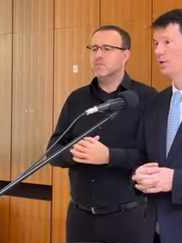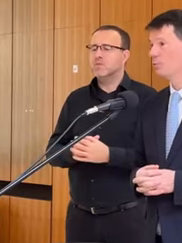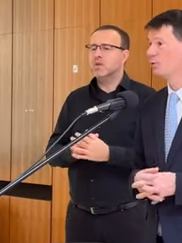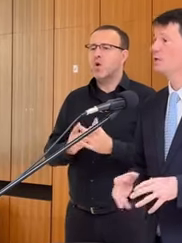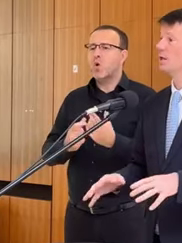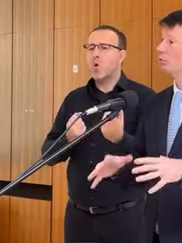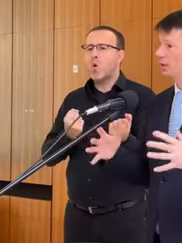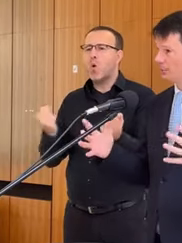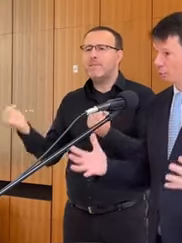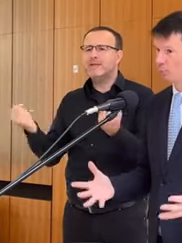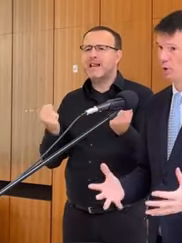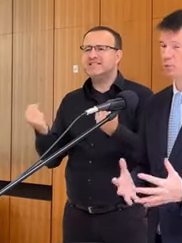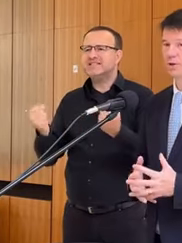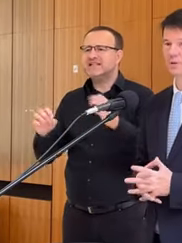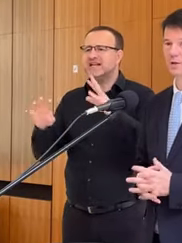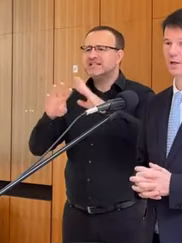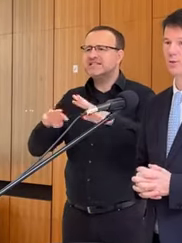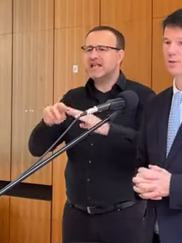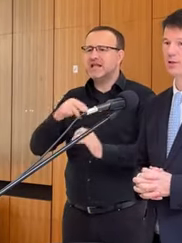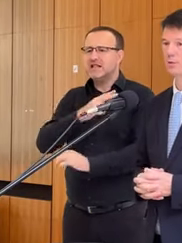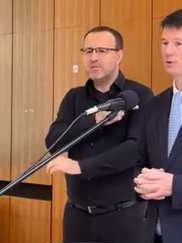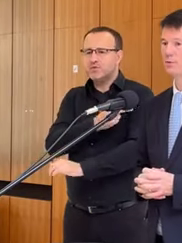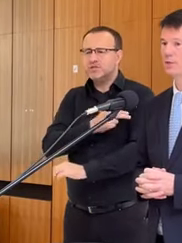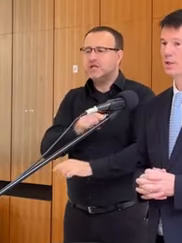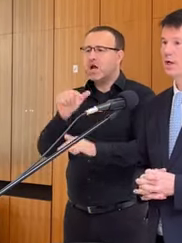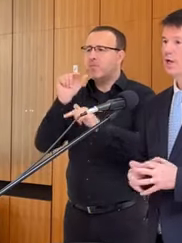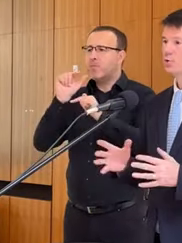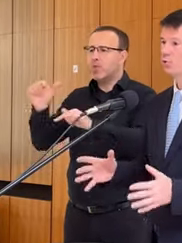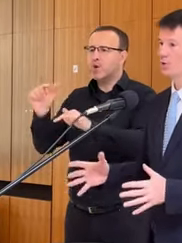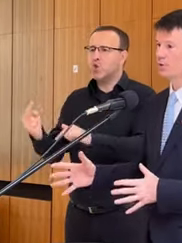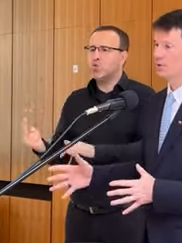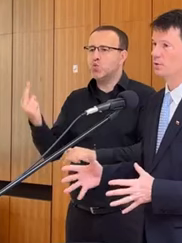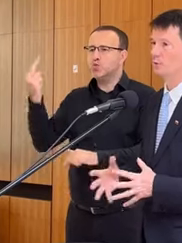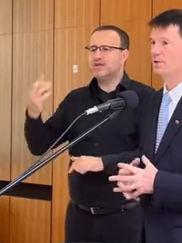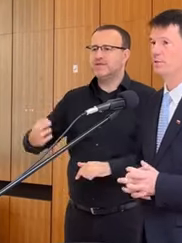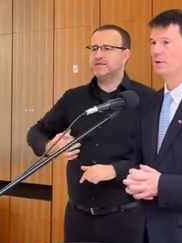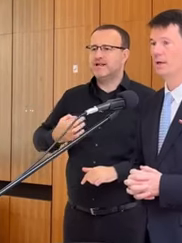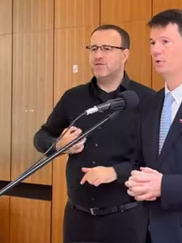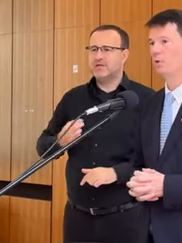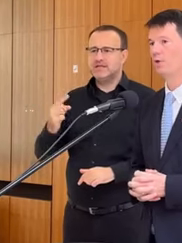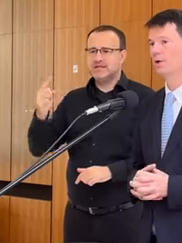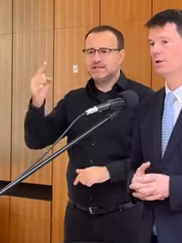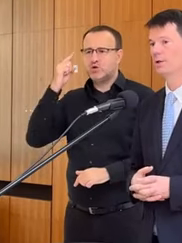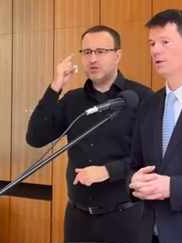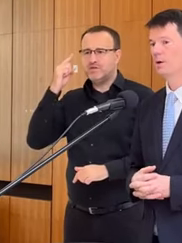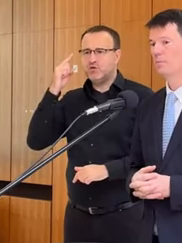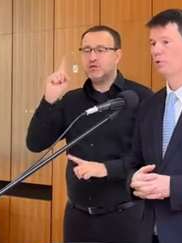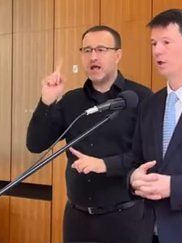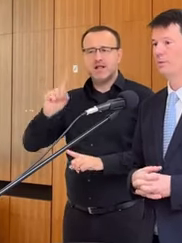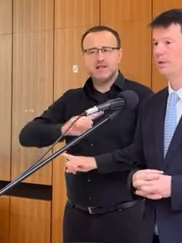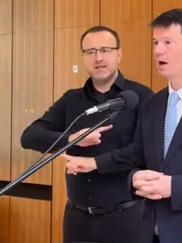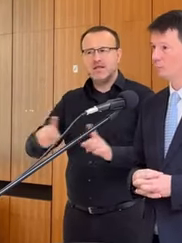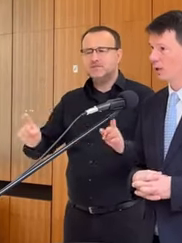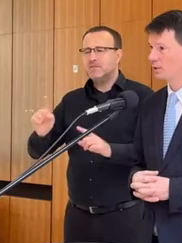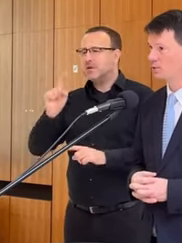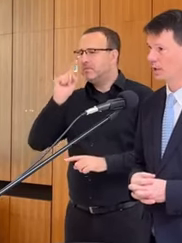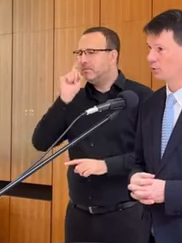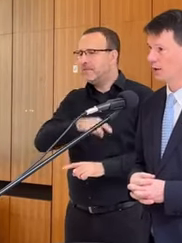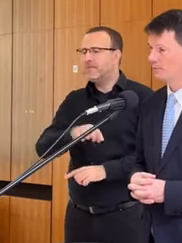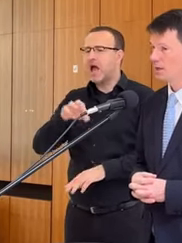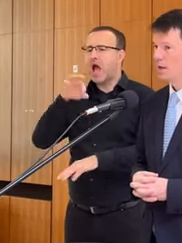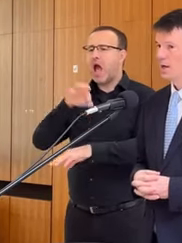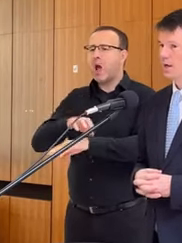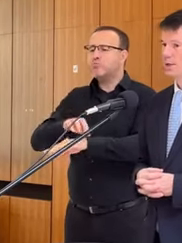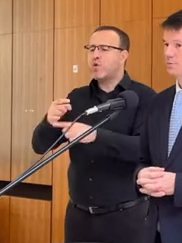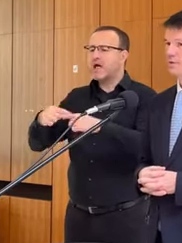optimalizácie siete nemocníc, alebo teda aj podpory ústavnej zdravotnej starostlivosti. Súčasne samozrejme nesmieme ignorovať potreby ambulantného